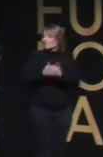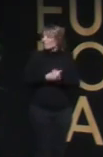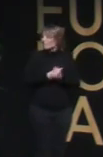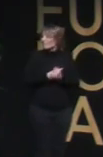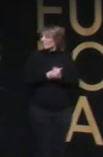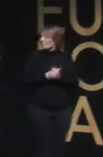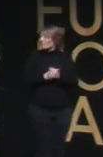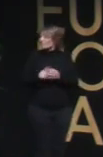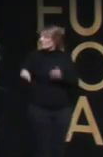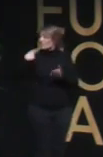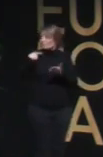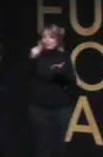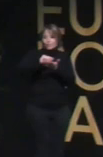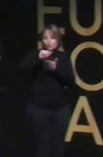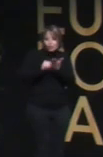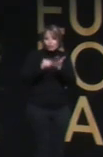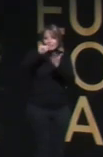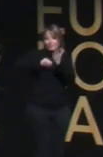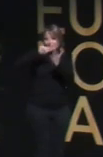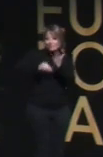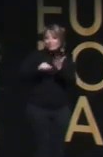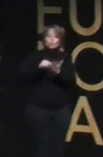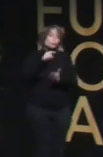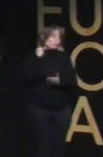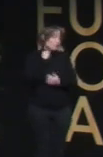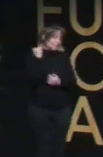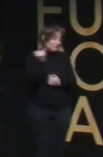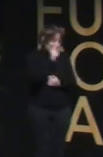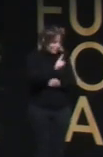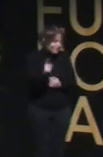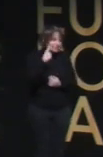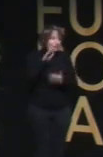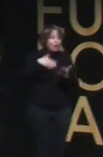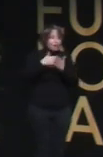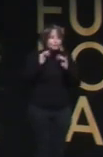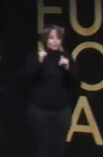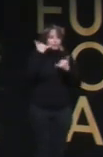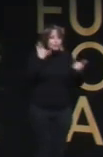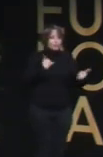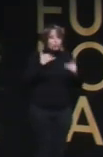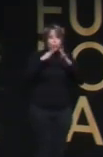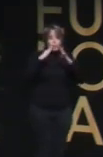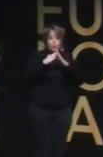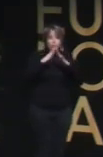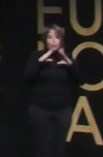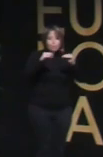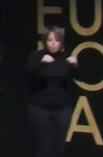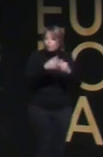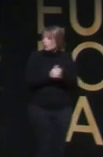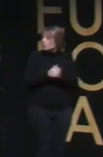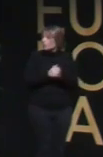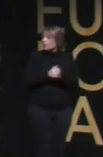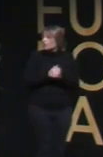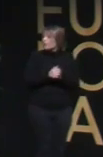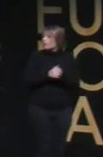firmo. Y yo llegué con las notas firmadas a los curas, que a los curas no eran gilipollas, y hasta que llamaron a casa y una bronca que te cae. Y mi hermana me decía, ¿pero para qué falsifica la firma si